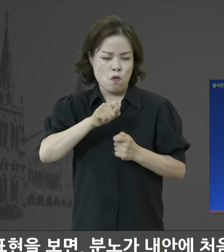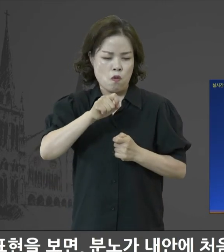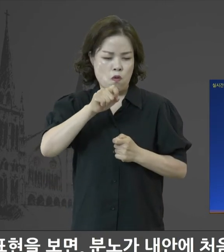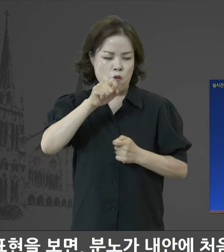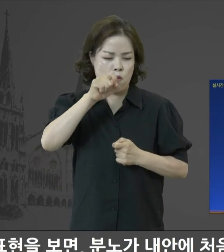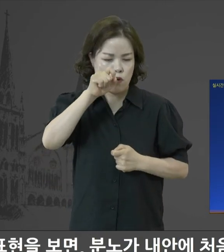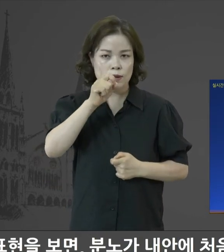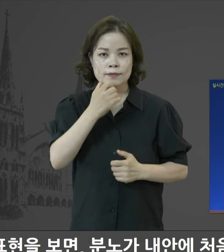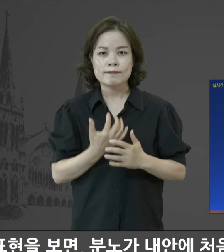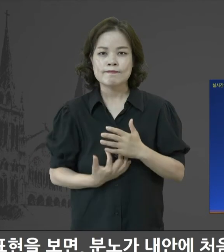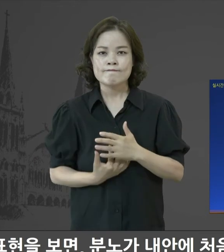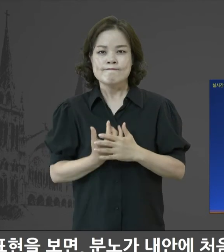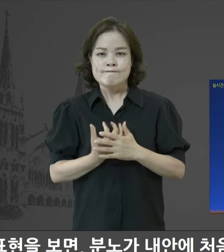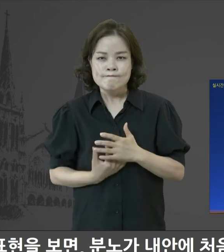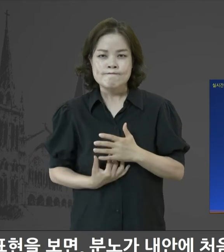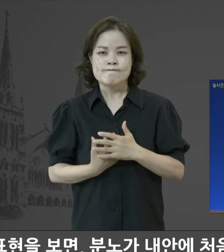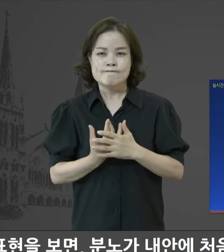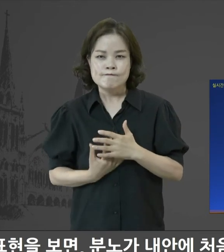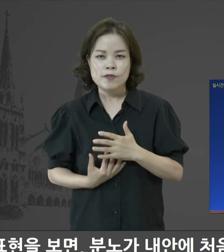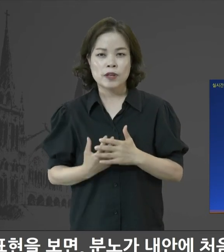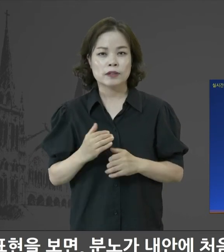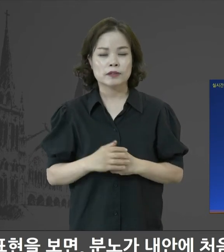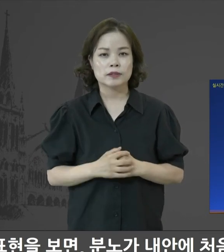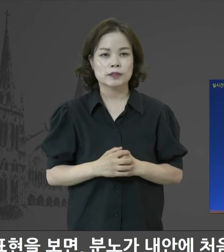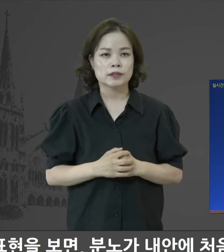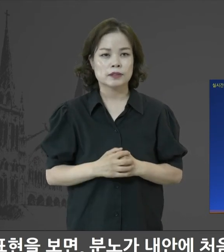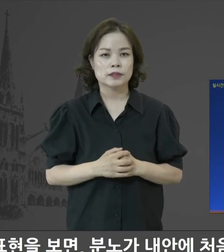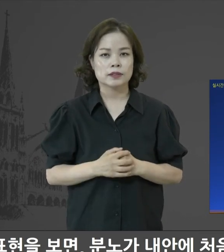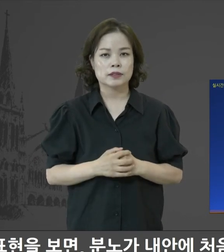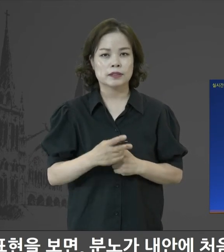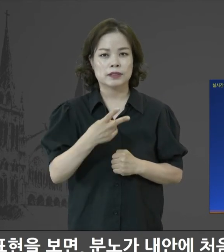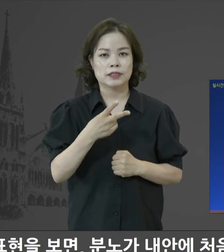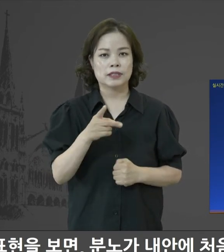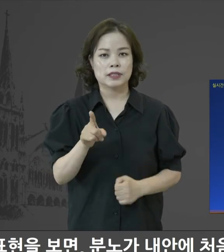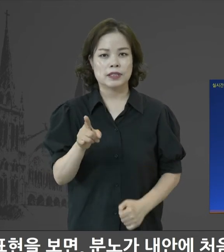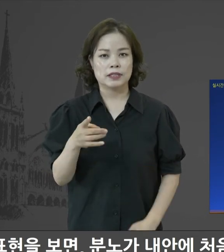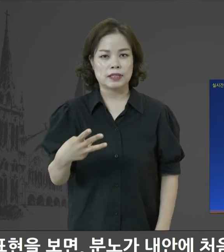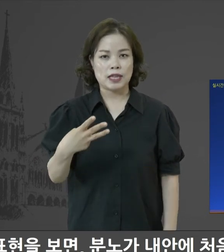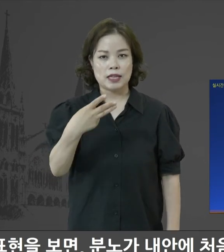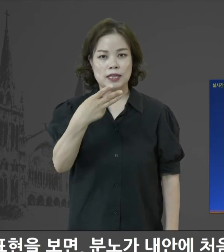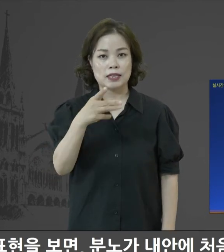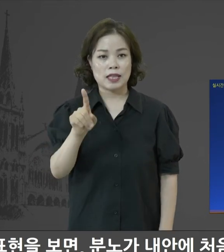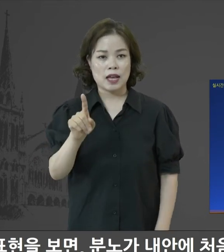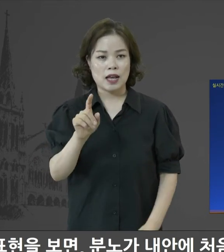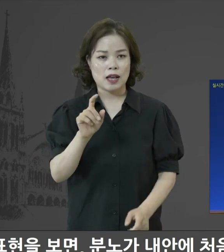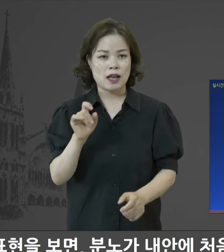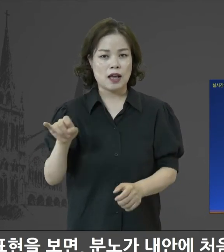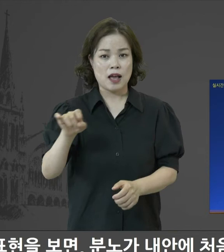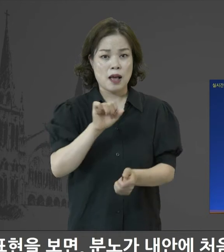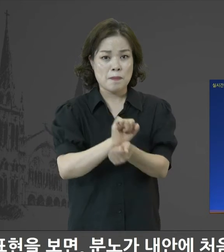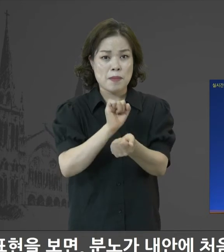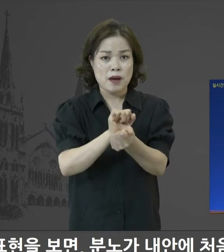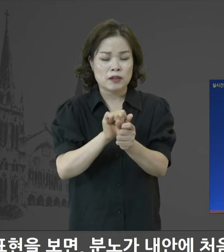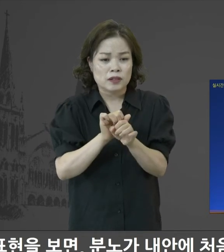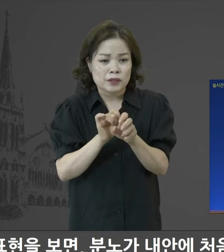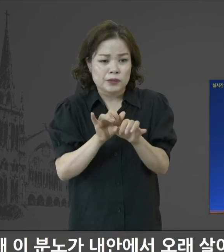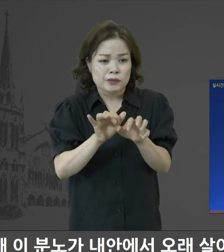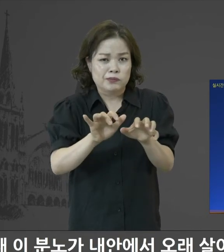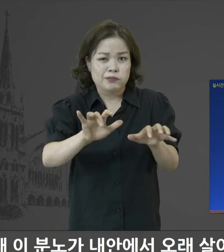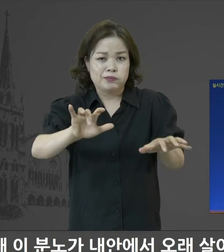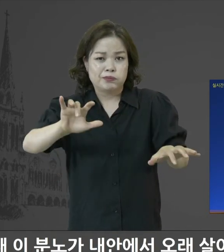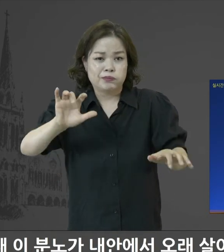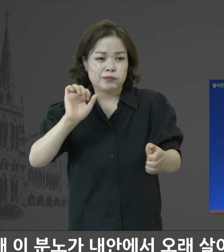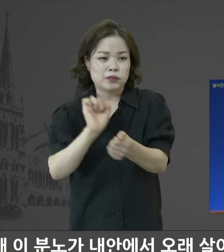살아남는다 그러죠. 이 델타 변이 바이러스, 이건 전염력이 강력한